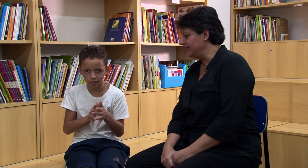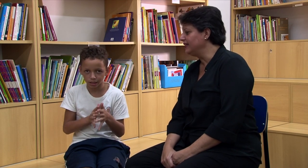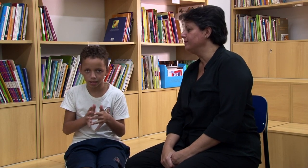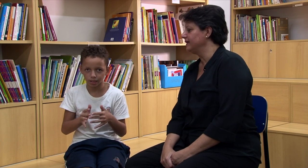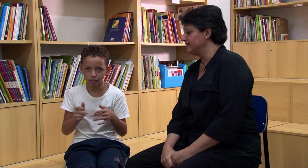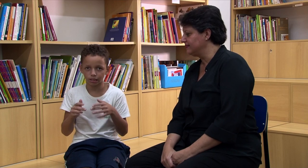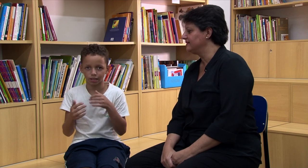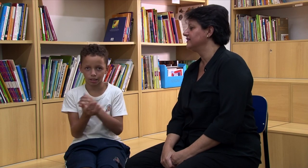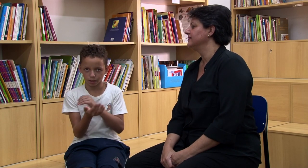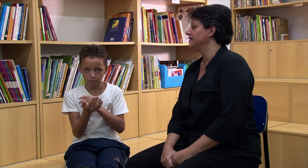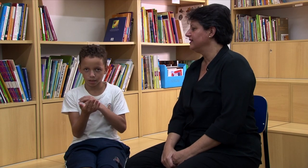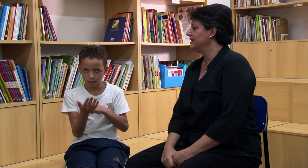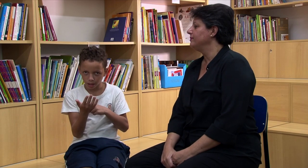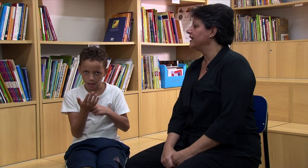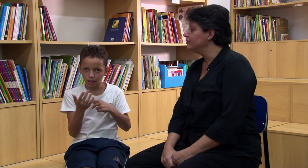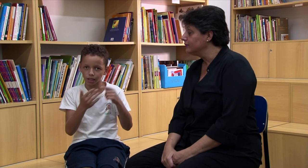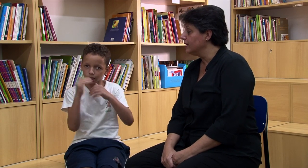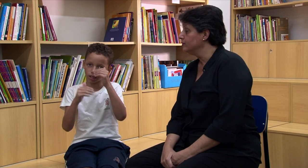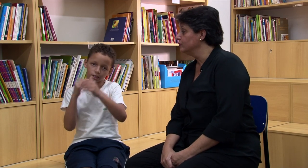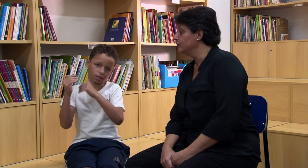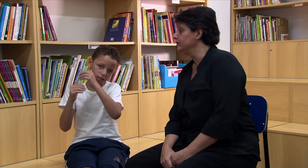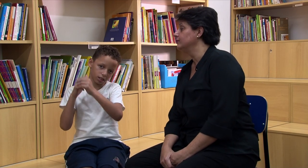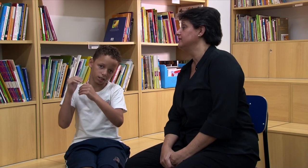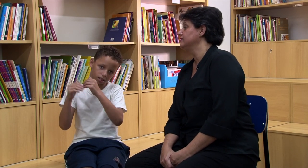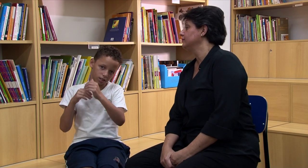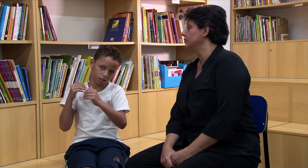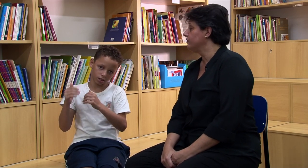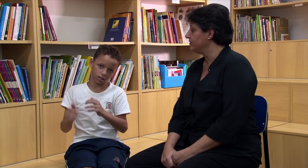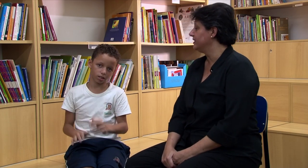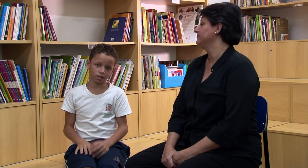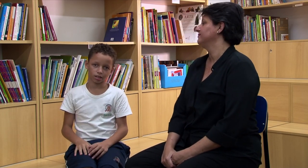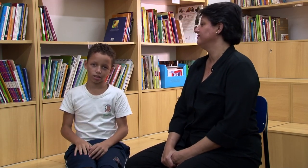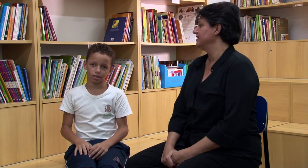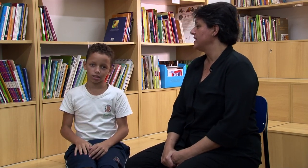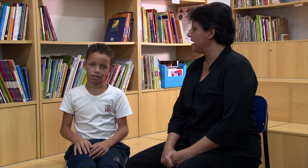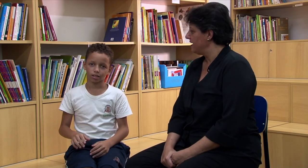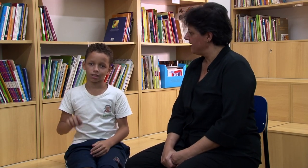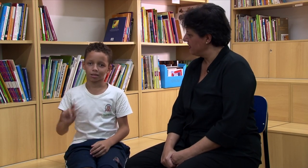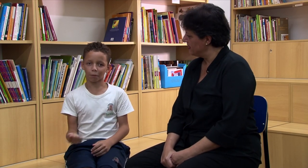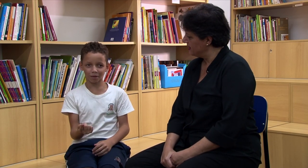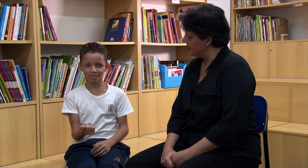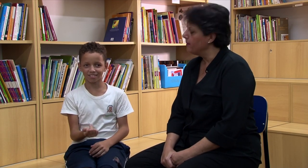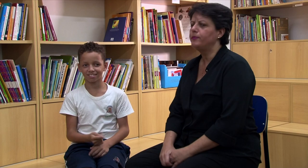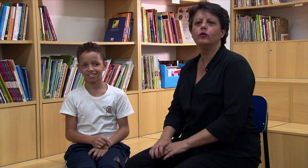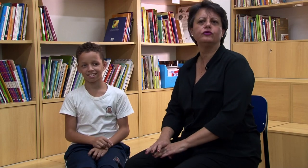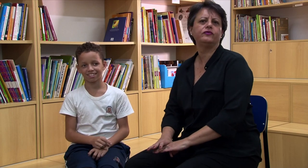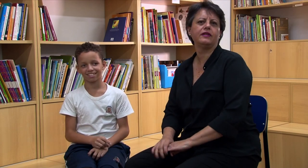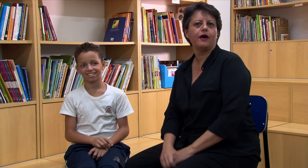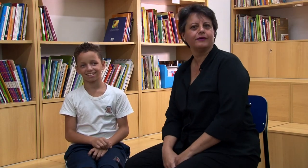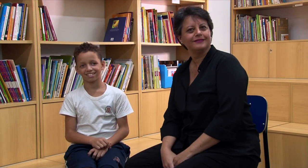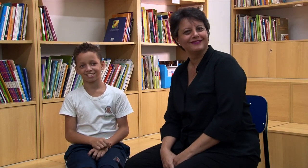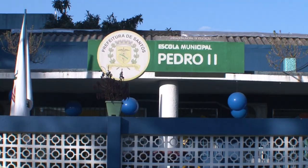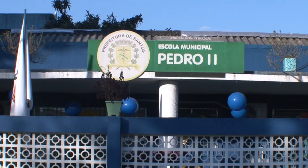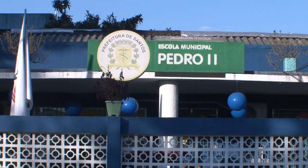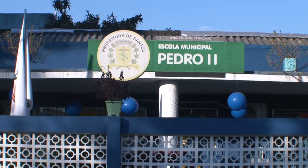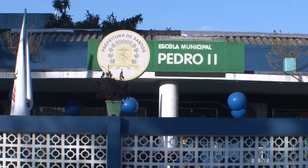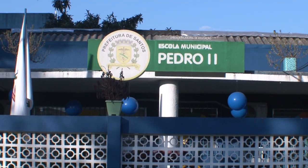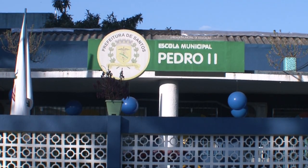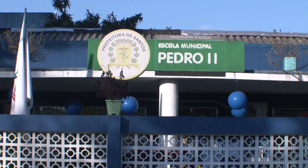Libras, me ajuda muito a desenvolver. Ponto final. A